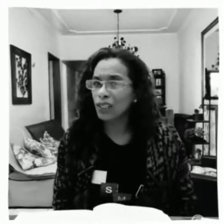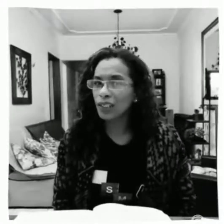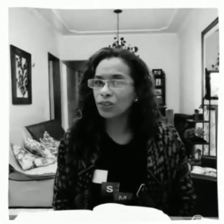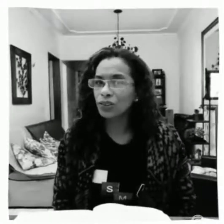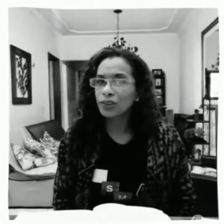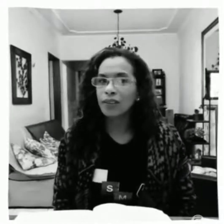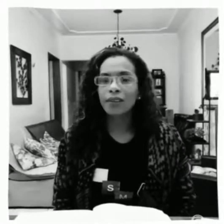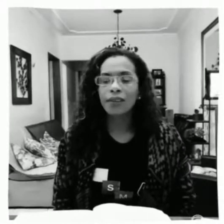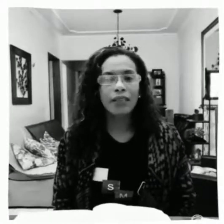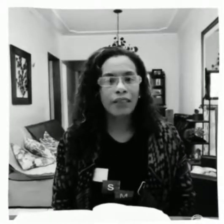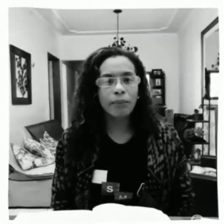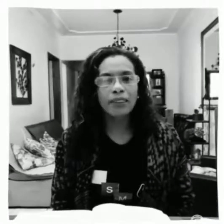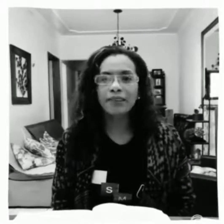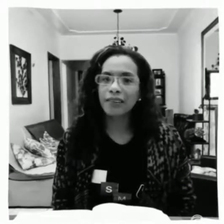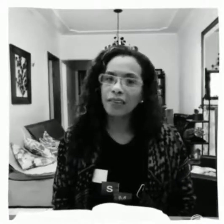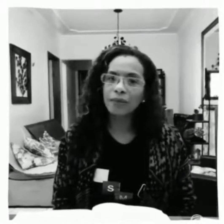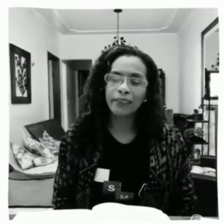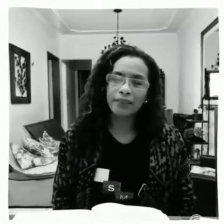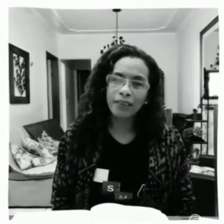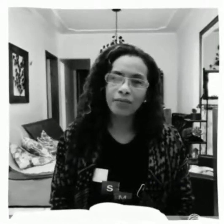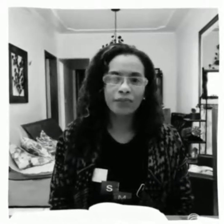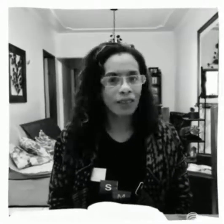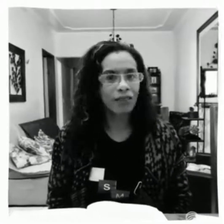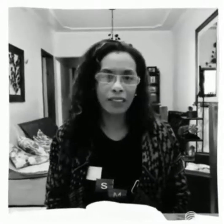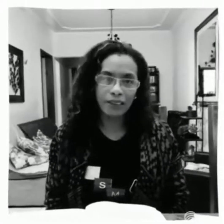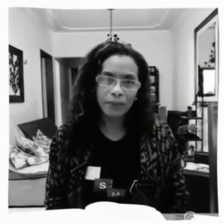importância, gente. Libras sem